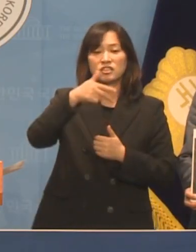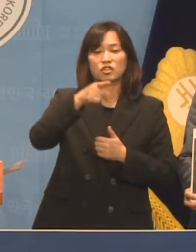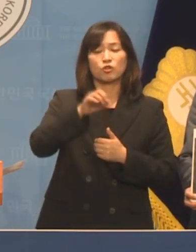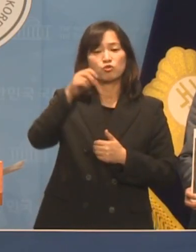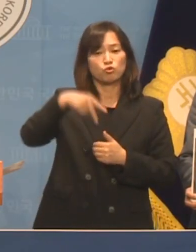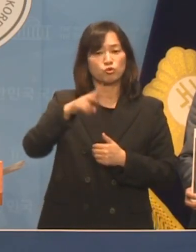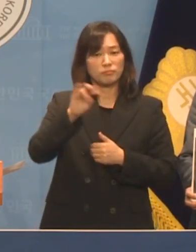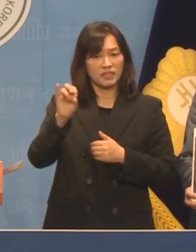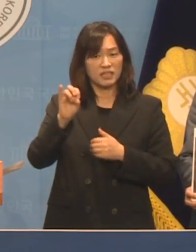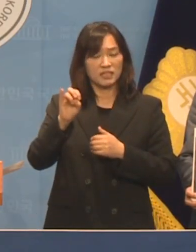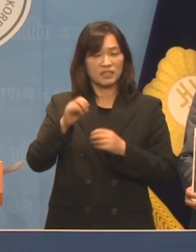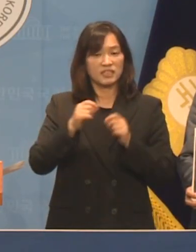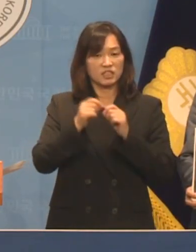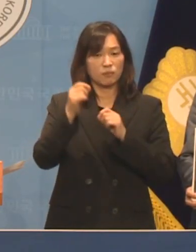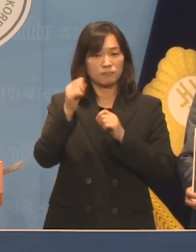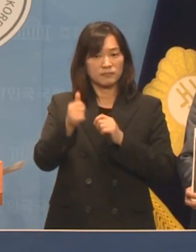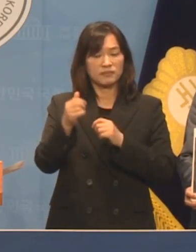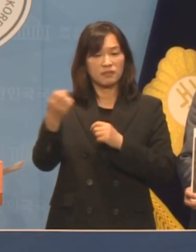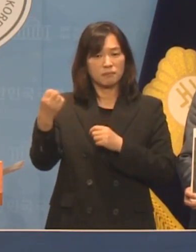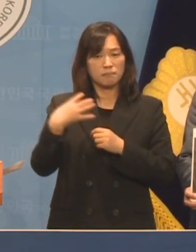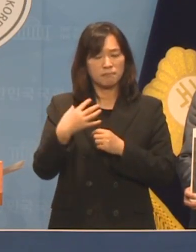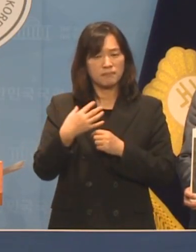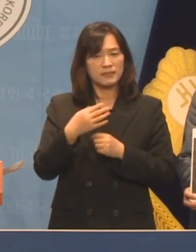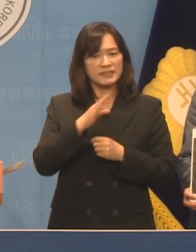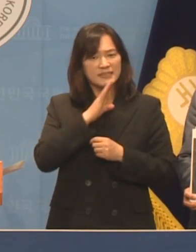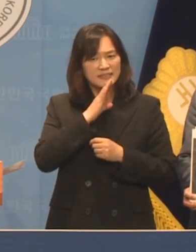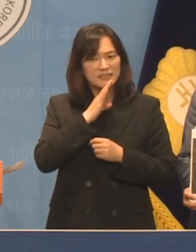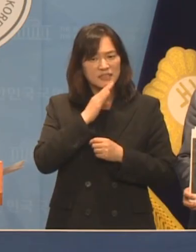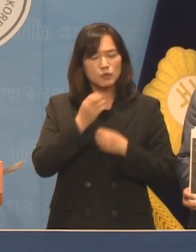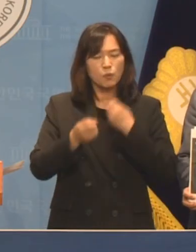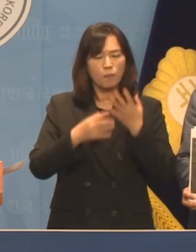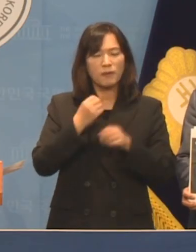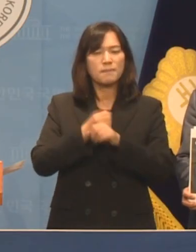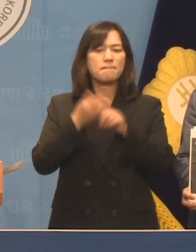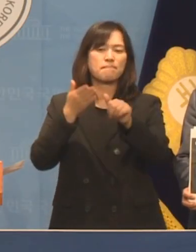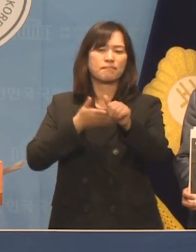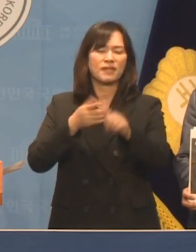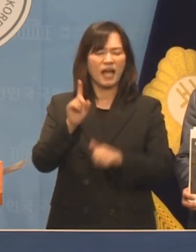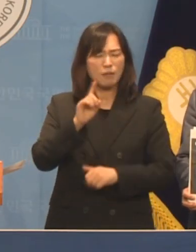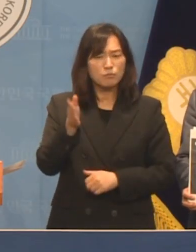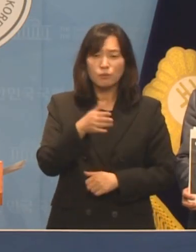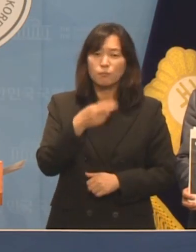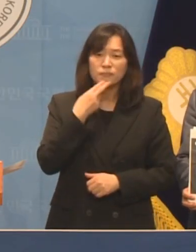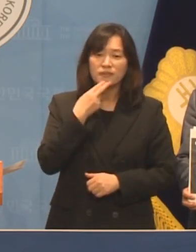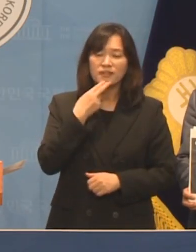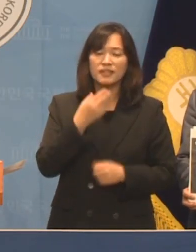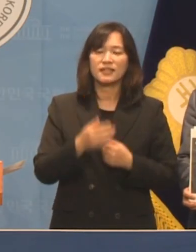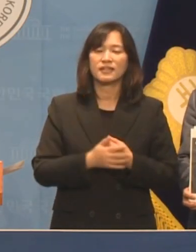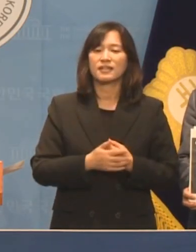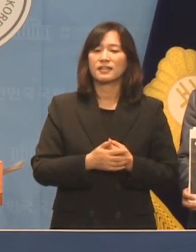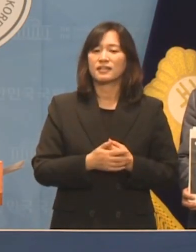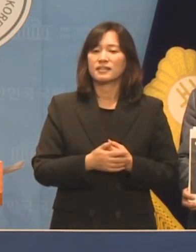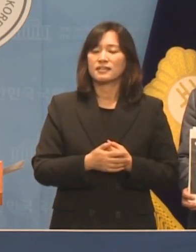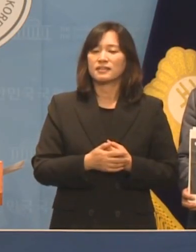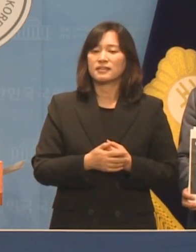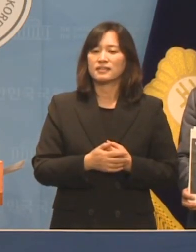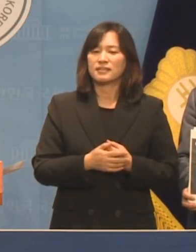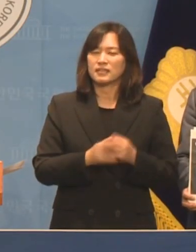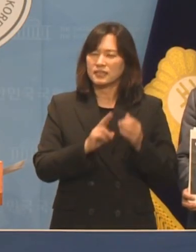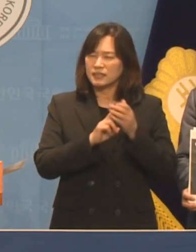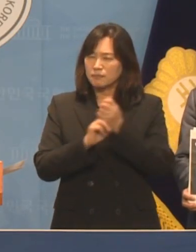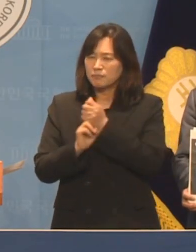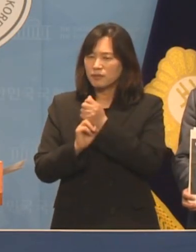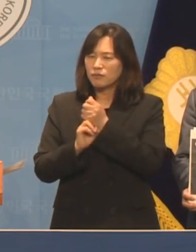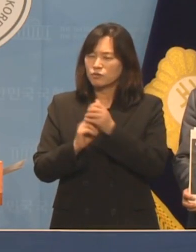지검장 그런 얘기 했는지 고백하십시오. 그리고 아무 내용이 없다고요? 정유미 지검장의